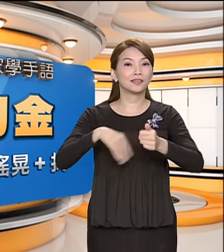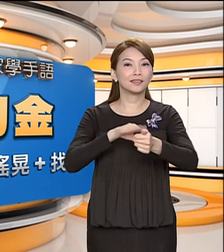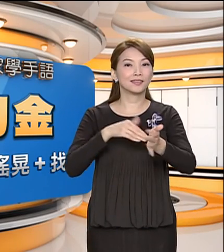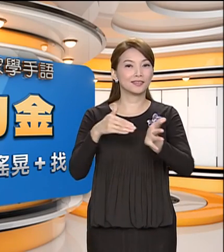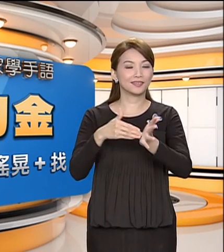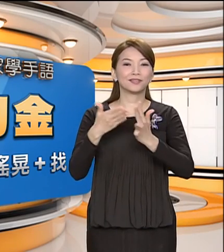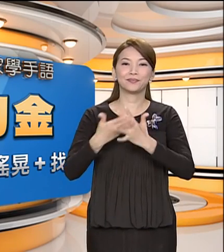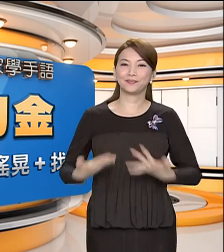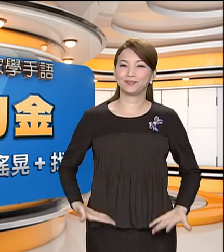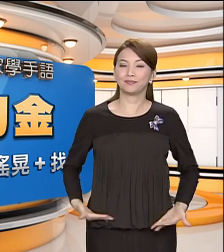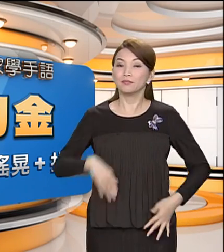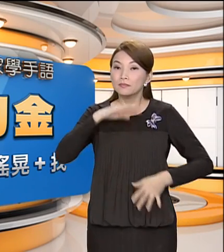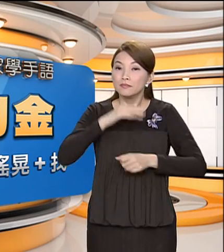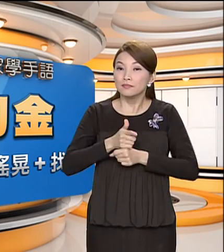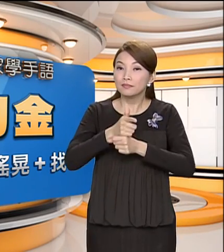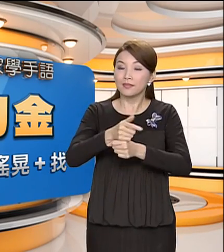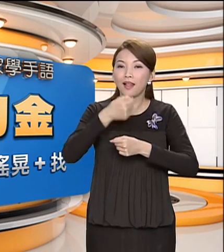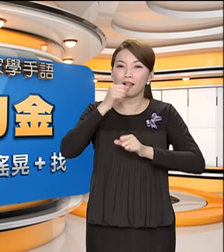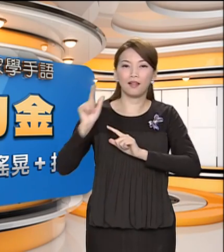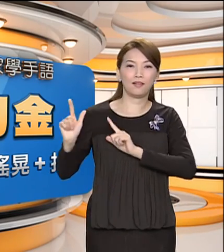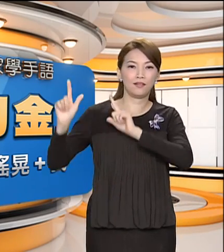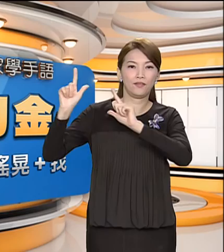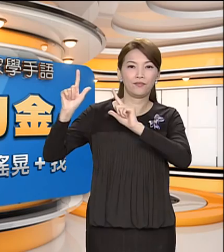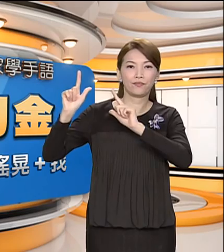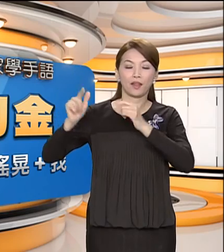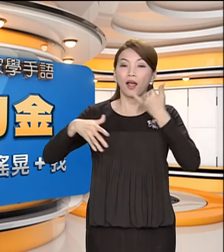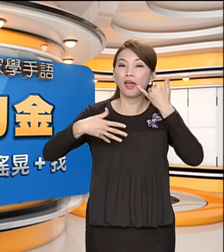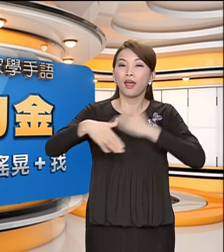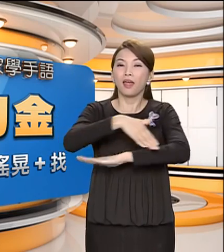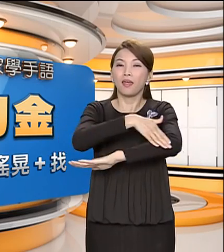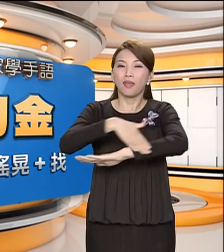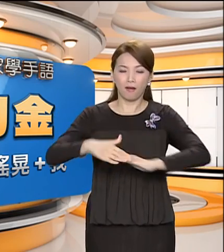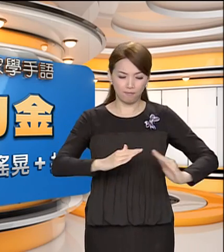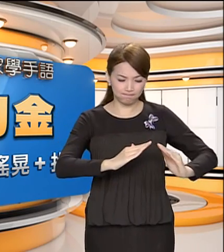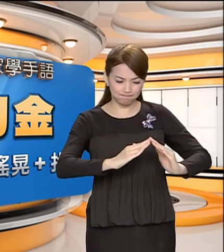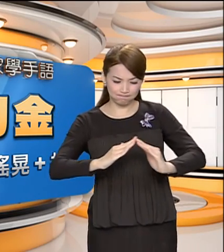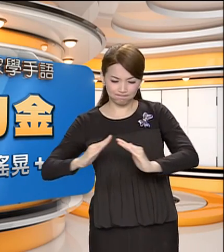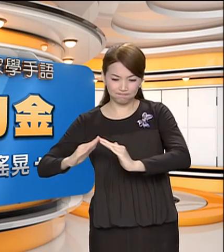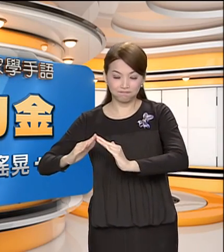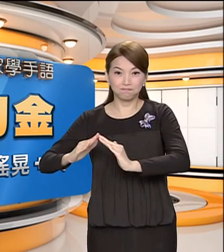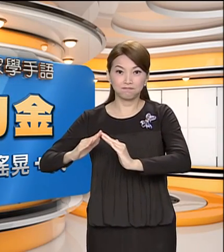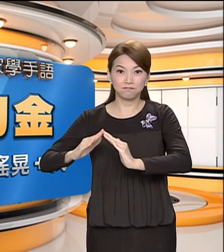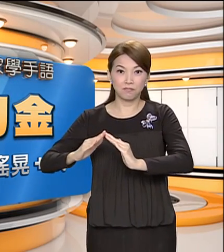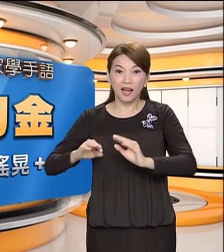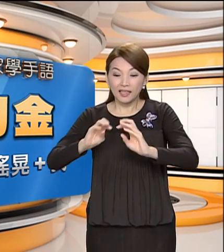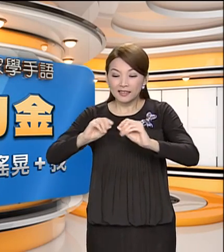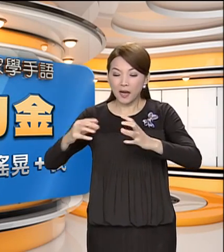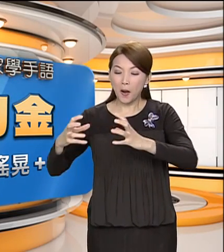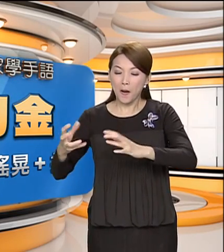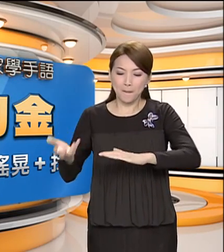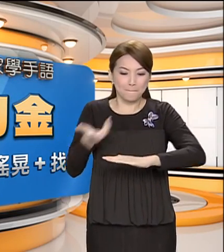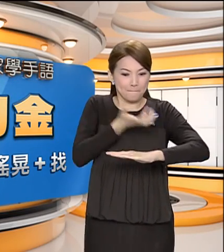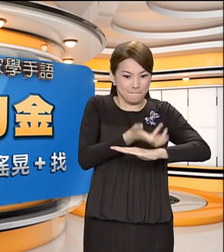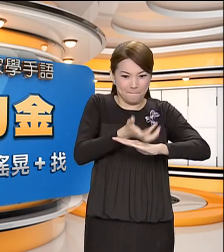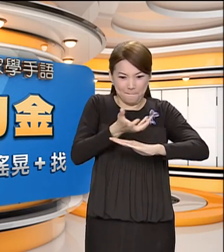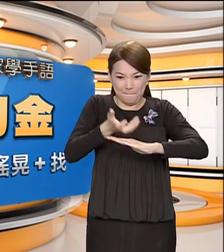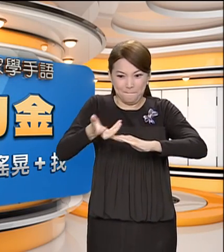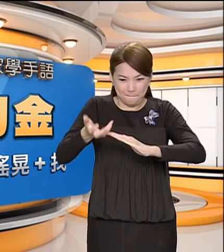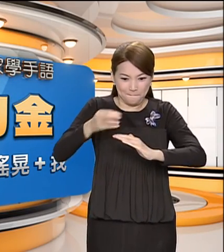学完手语，我们休息一下，稍后回来要带您去台东看看，为什么在海边的房屋，屋顶都放